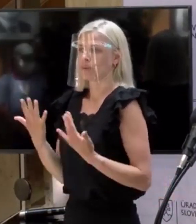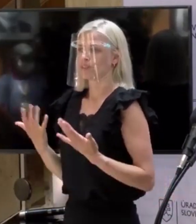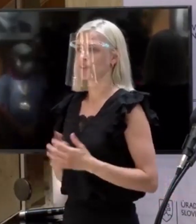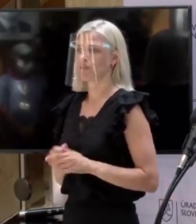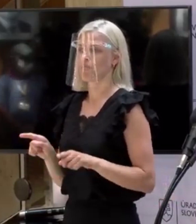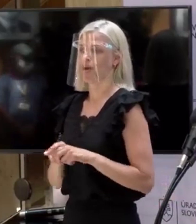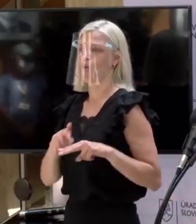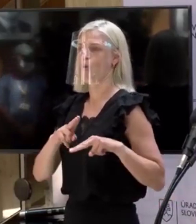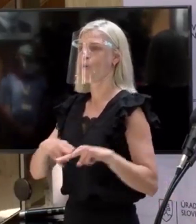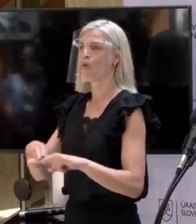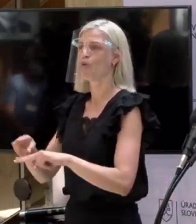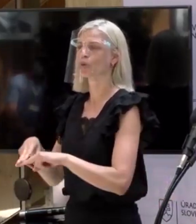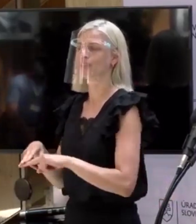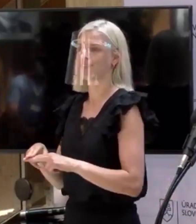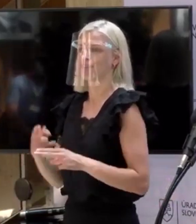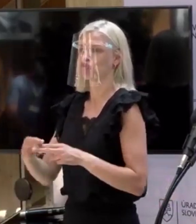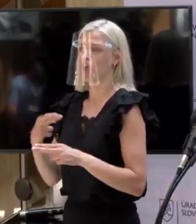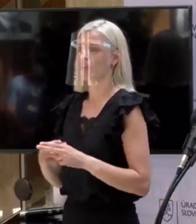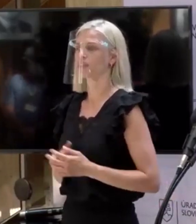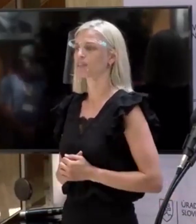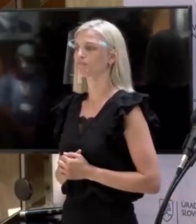aj za ostatné krajiny.